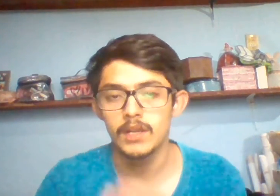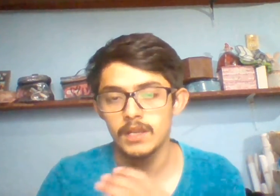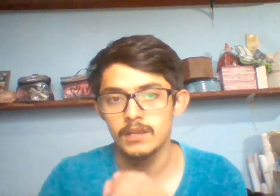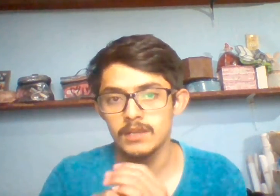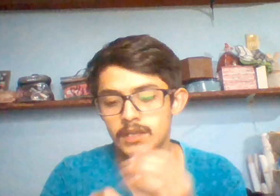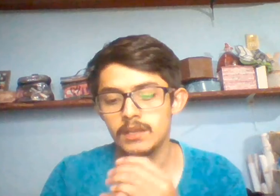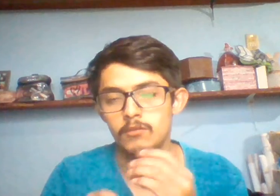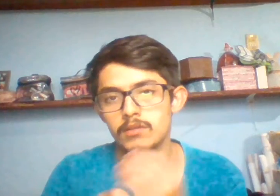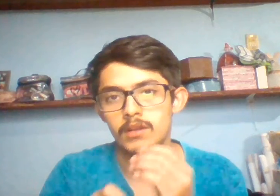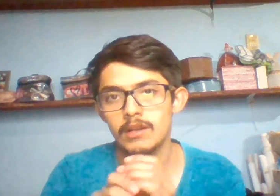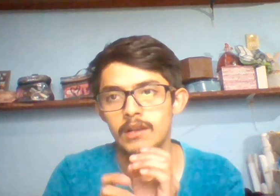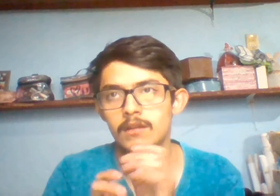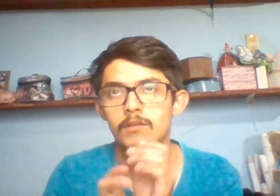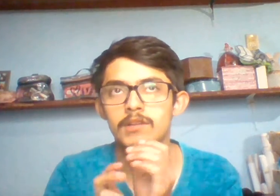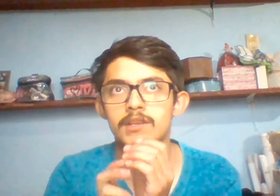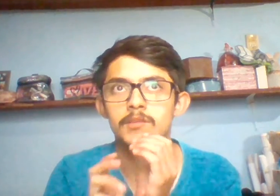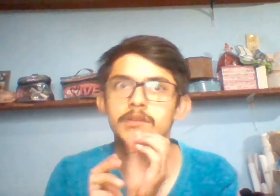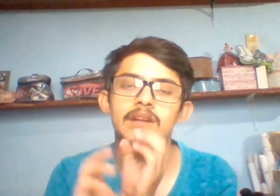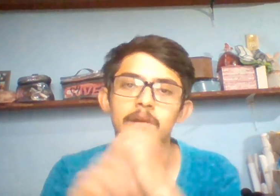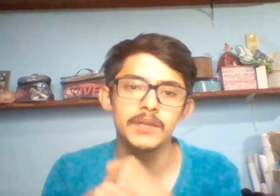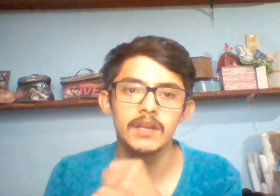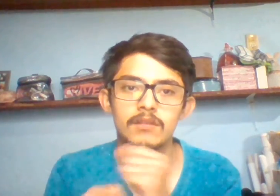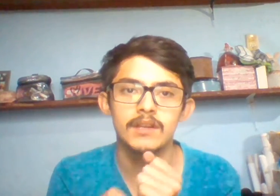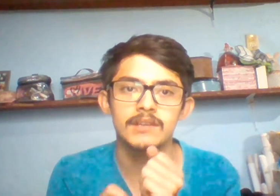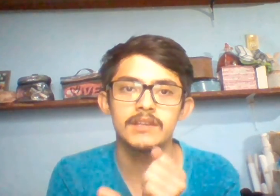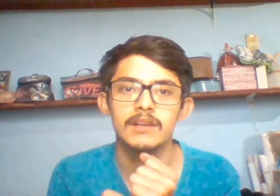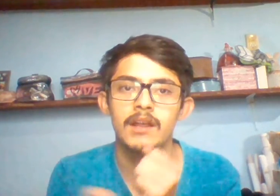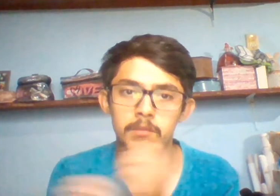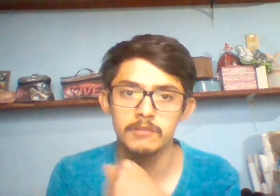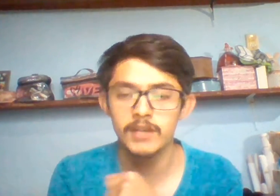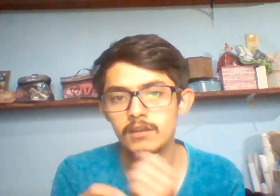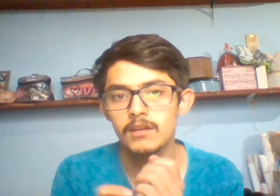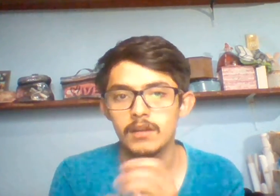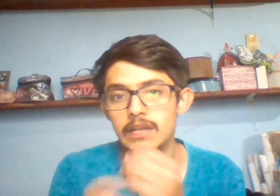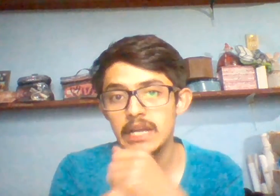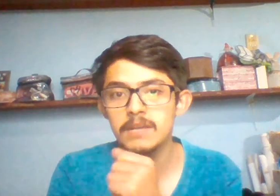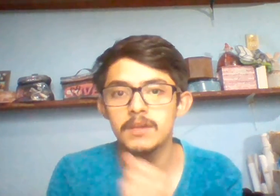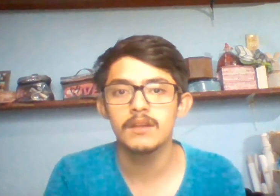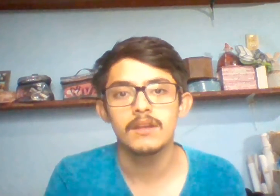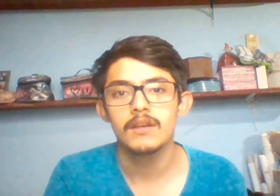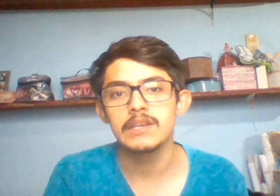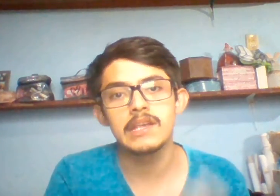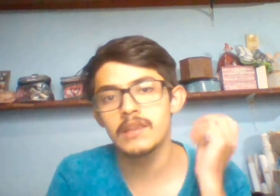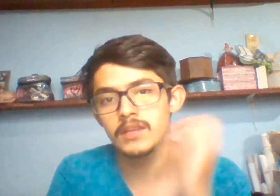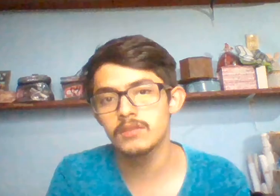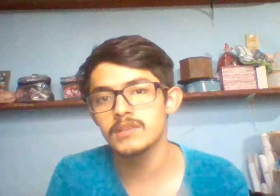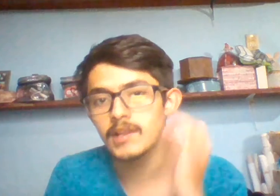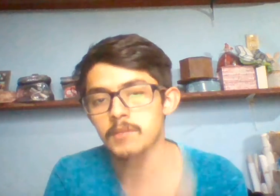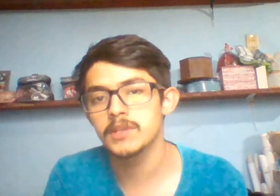que tiene, ahora sí que es pues, el cable negro es el AWG, el calibre, y dentro está el diámetro